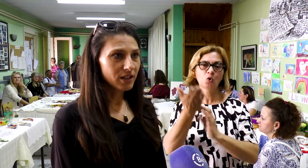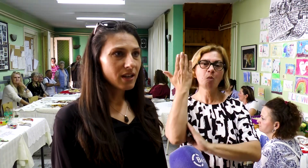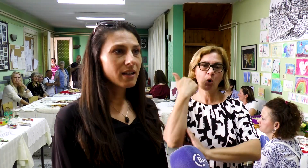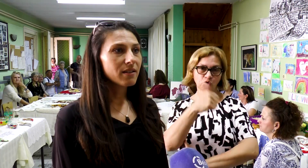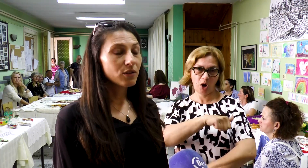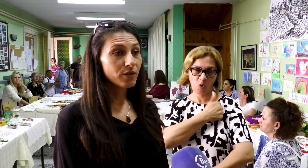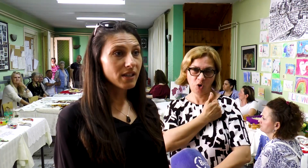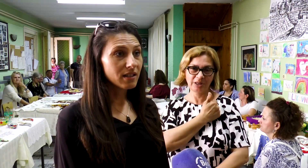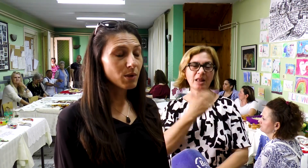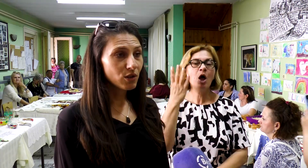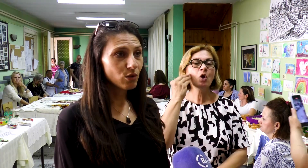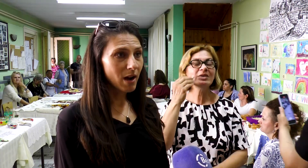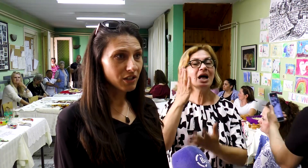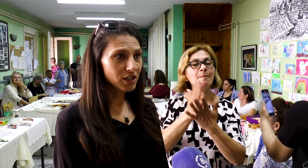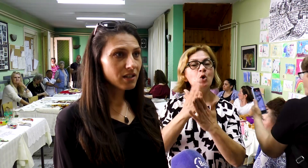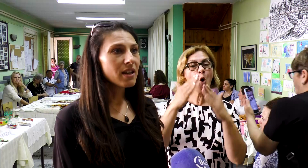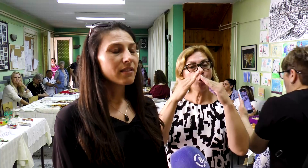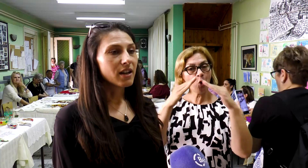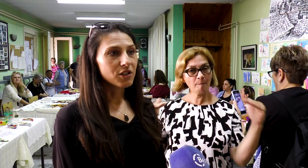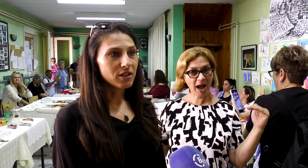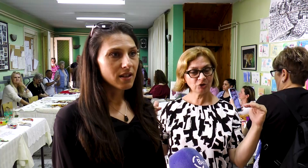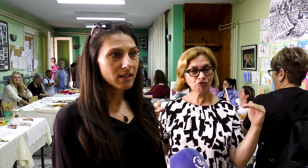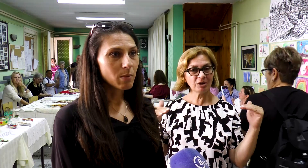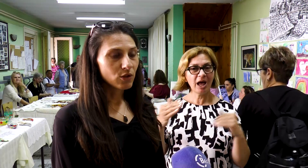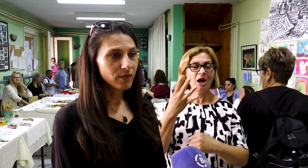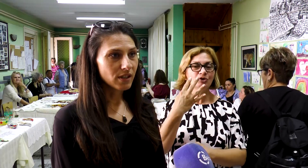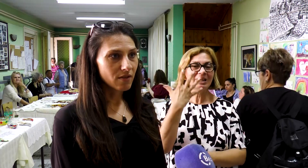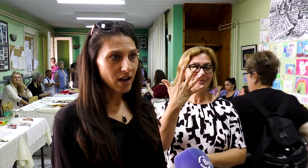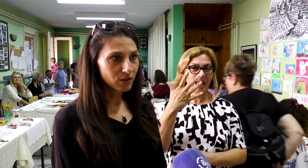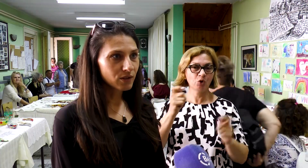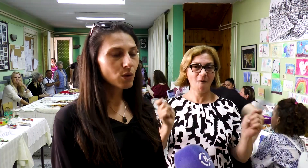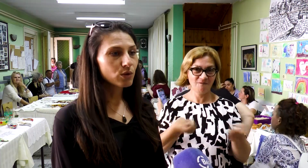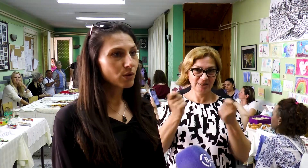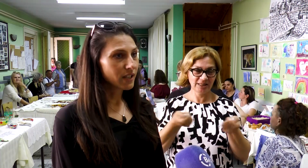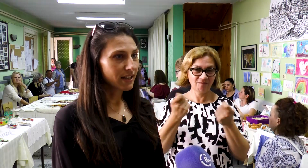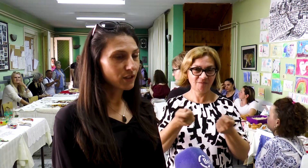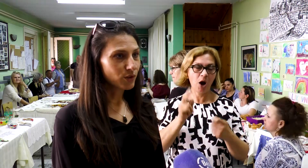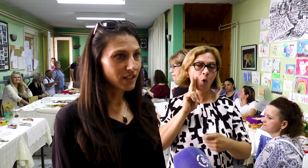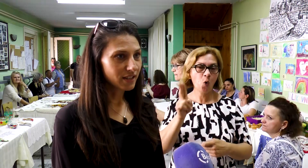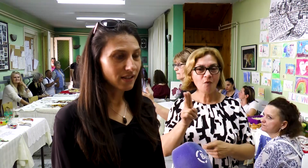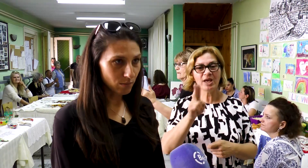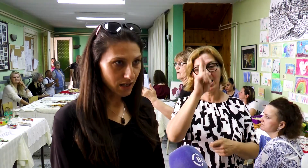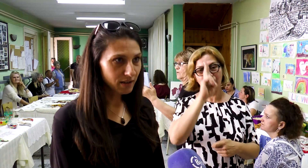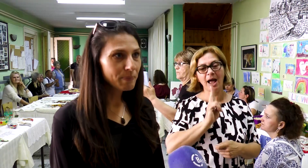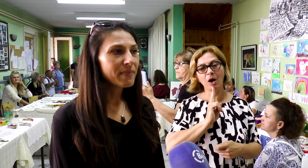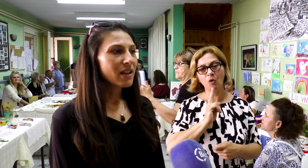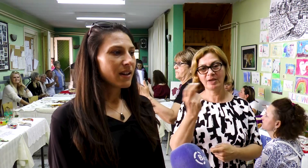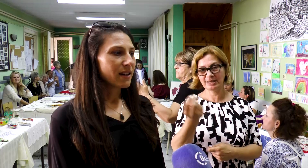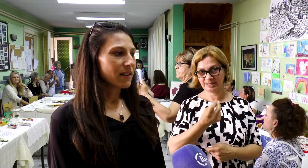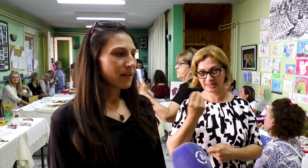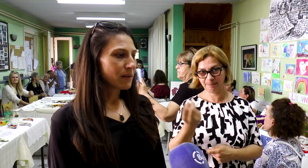Prošle godine Novi Sad je bio domaćin na 45. festivalu kod gluvih i nagluvih Srbije.